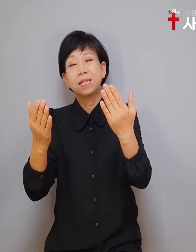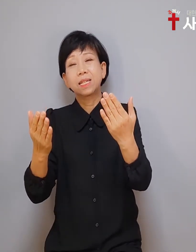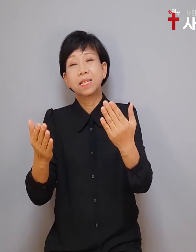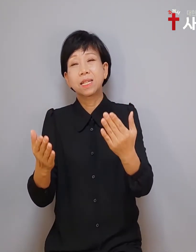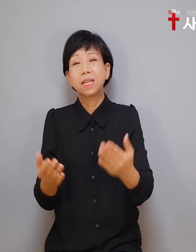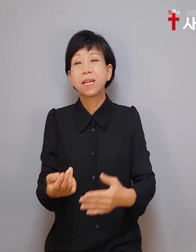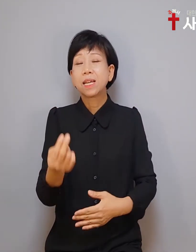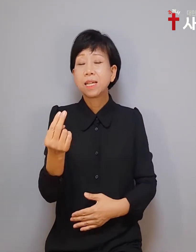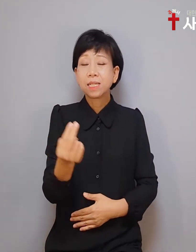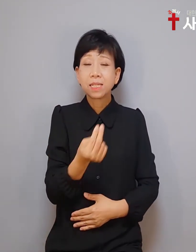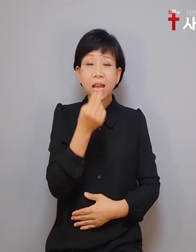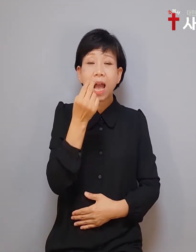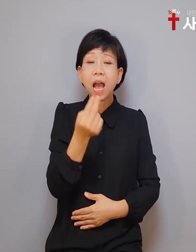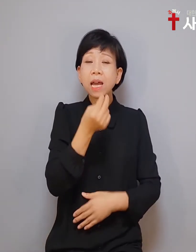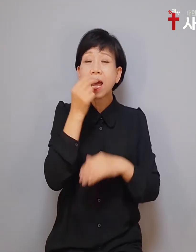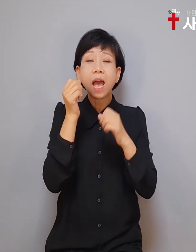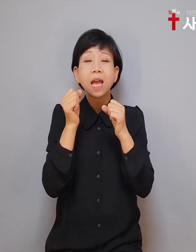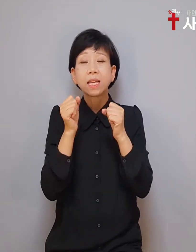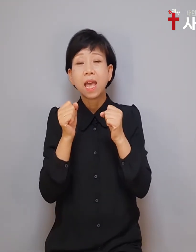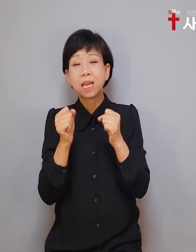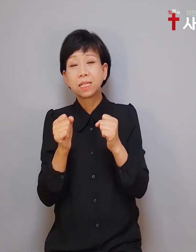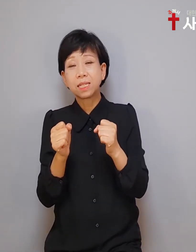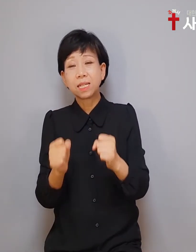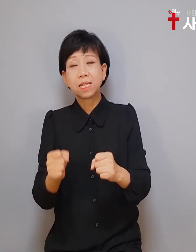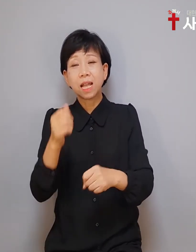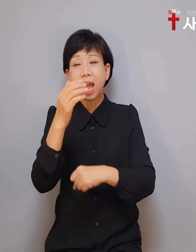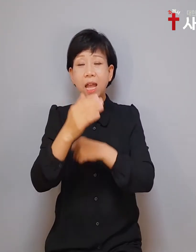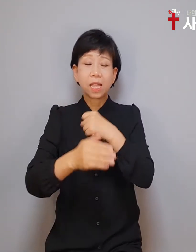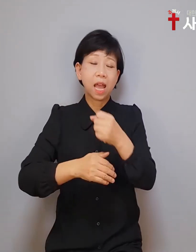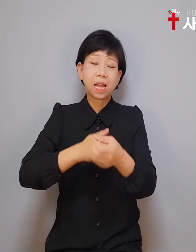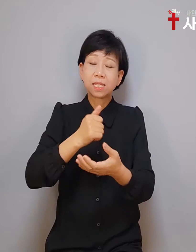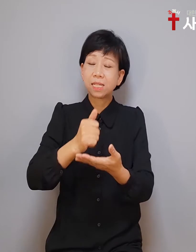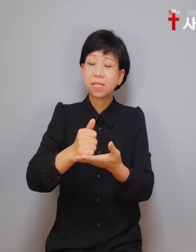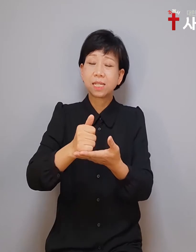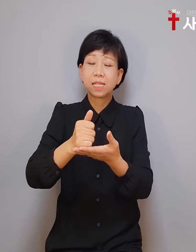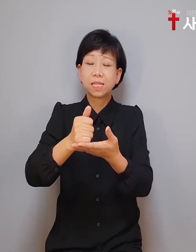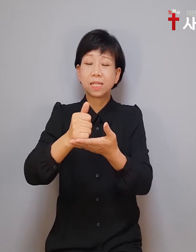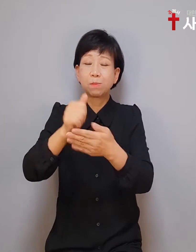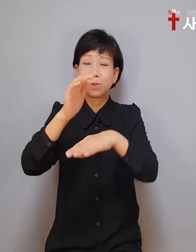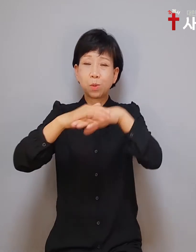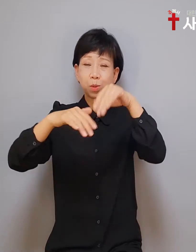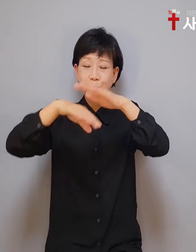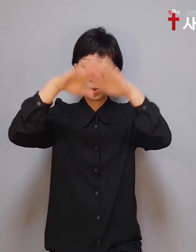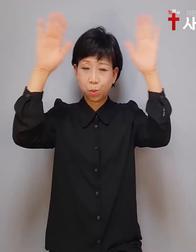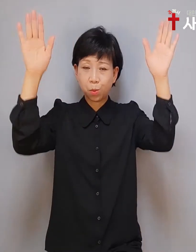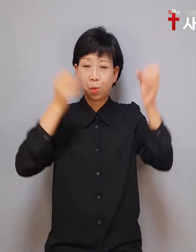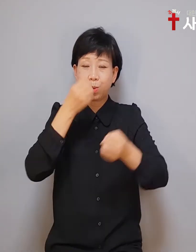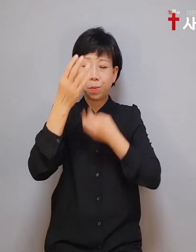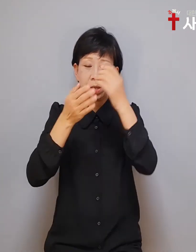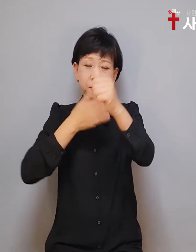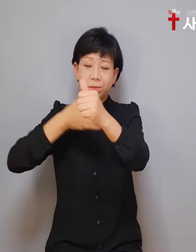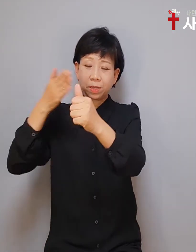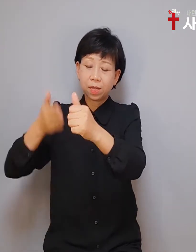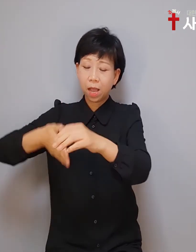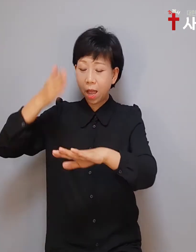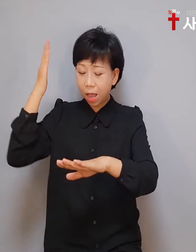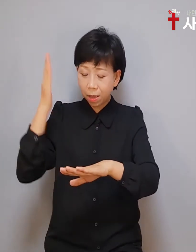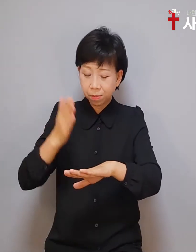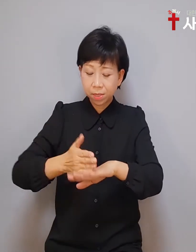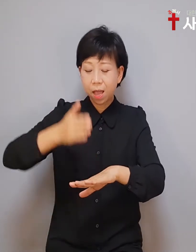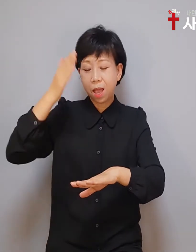인도하시리 우리 두 손 높이 들고 고백합시다. 감사하신 하나님,